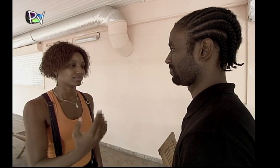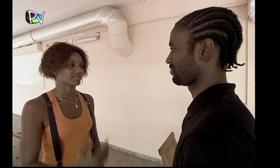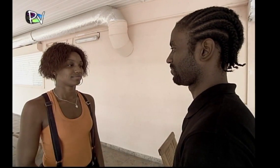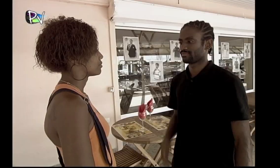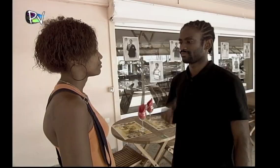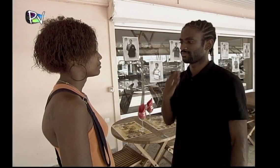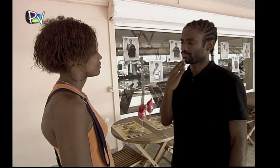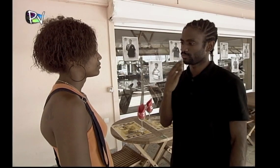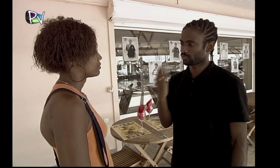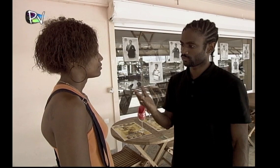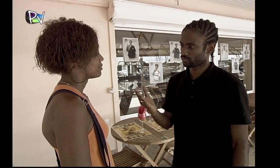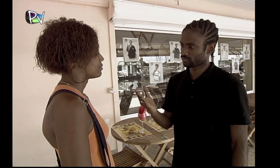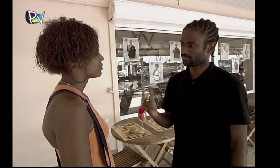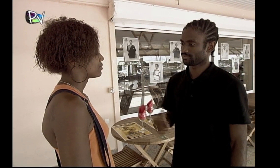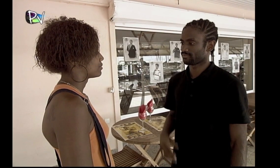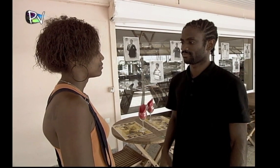Bonjour. Bonjour.